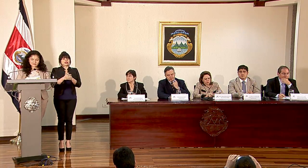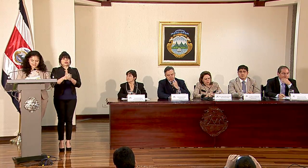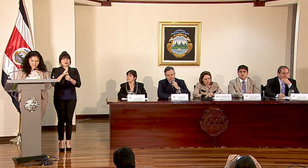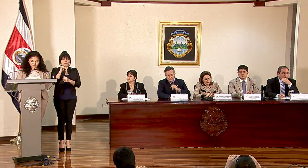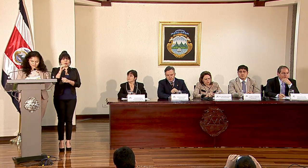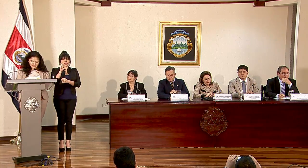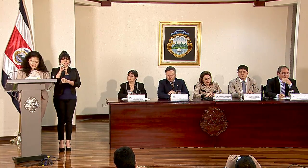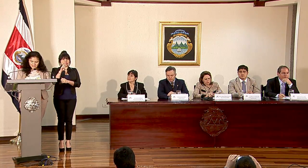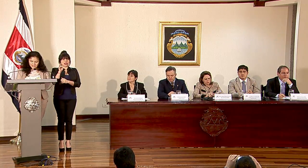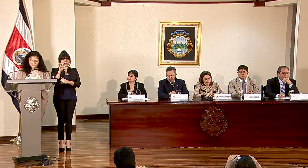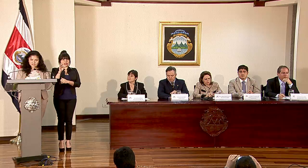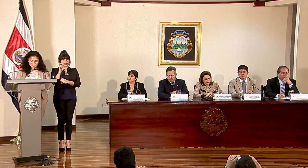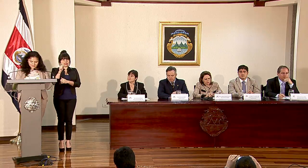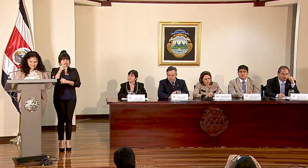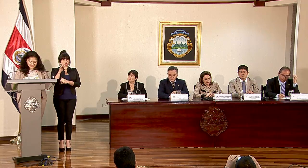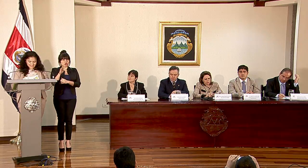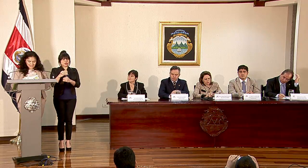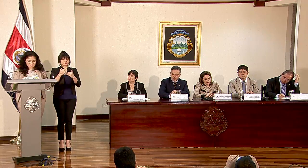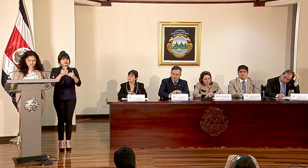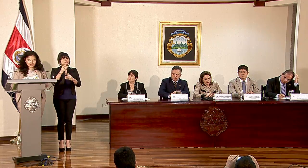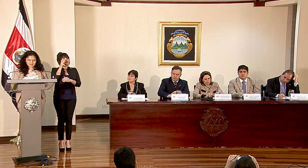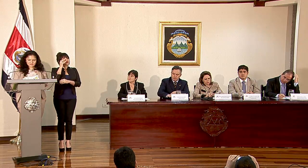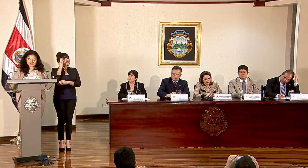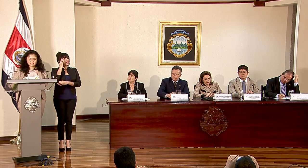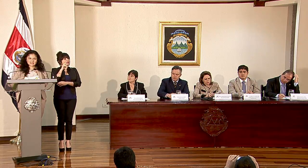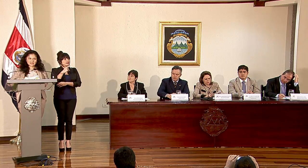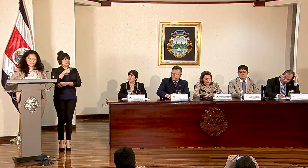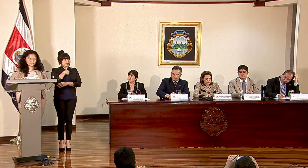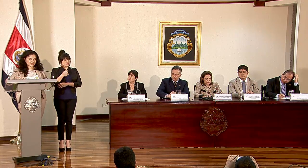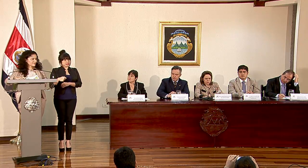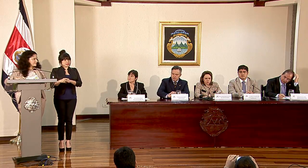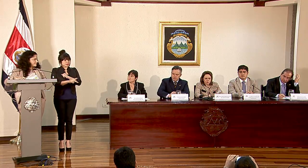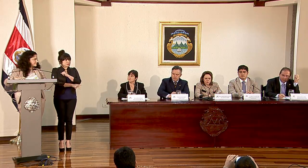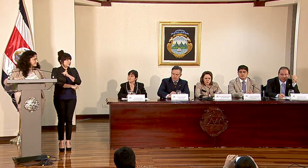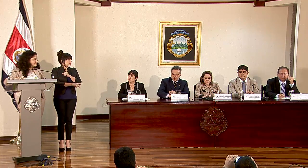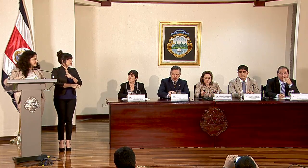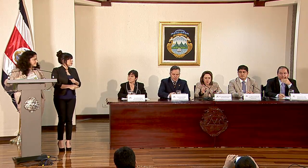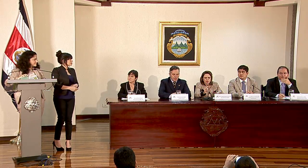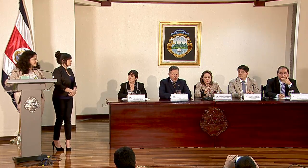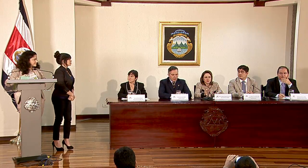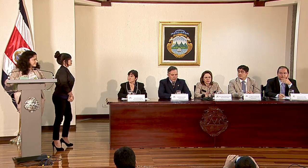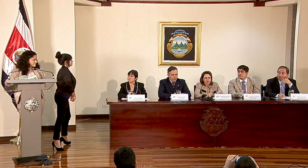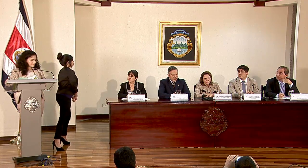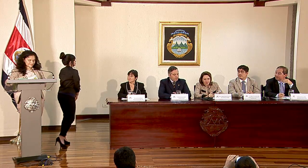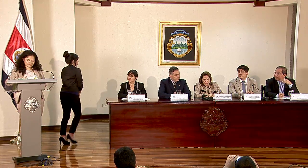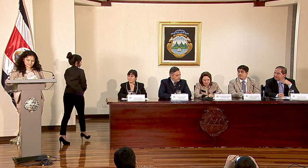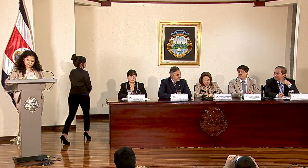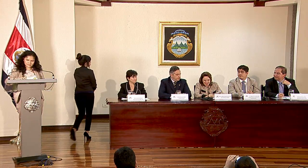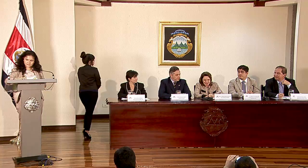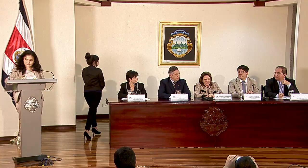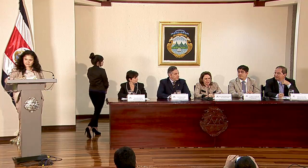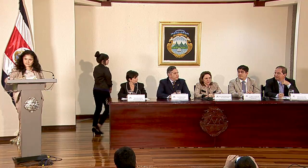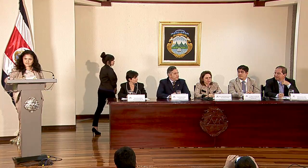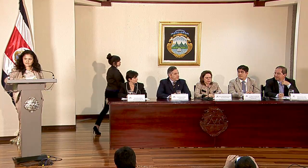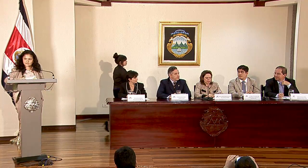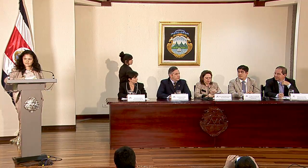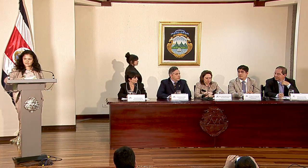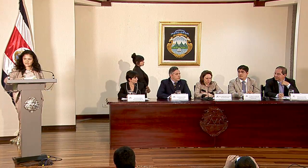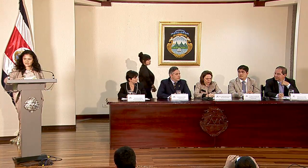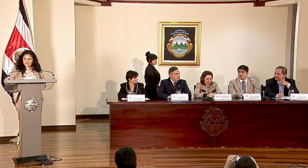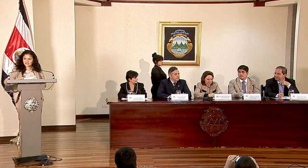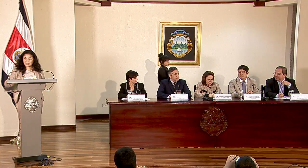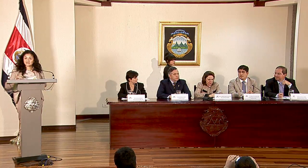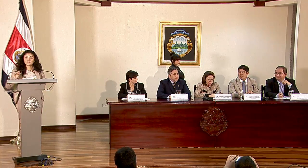Montserrat Zagot. Escucharemos así a la señora vicepresidenta de la República. Muchas gracias. Muy buenas tardes,